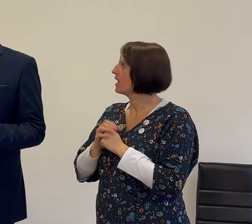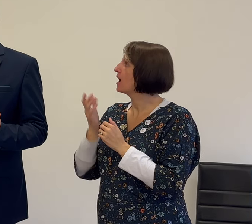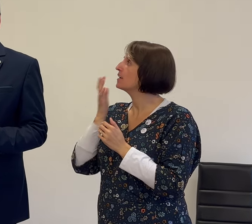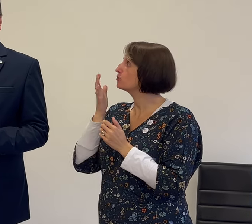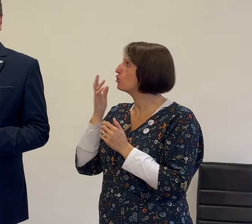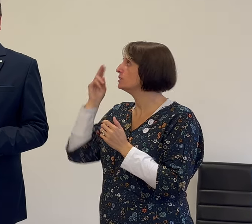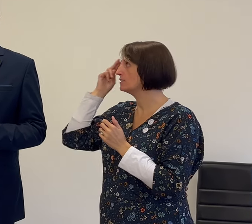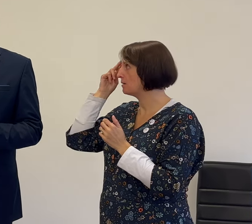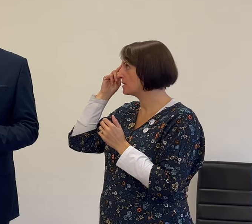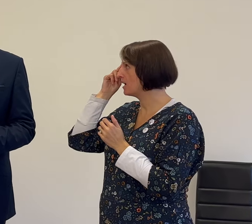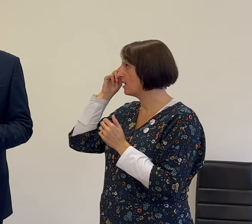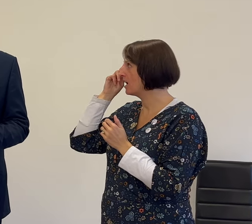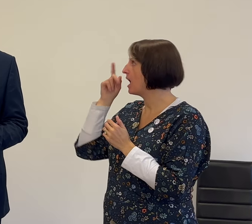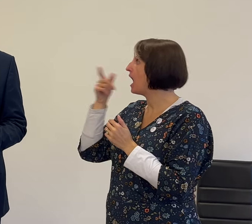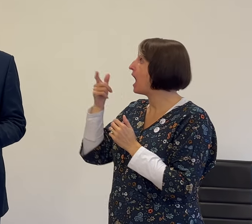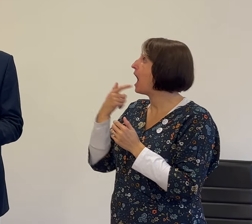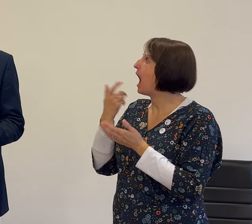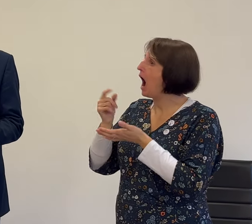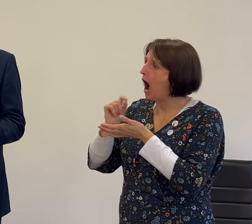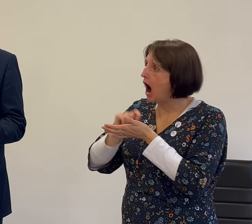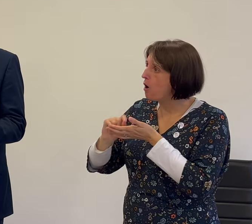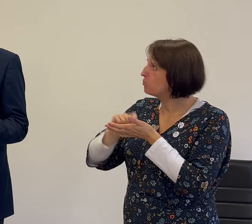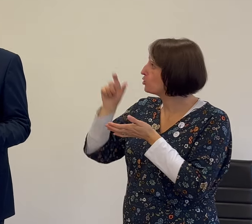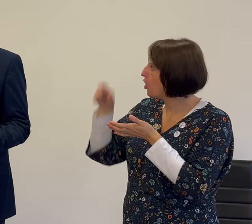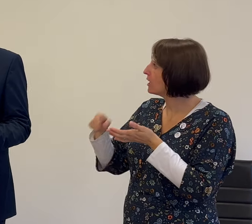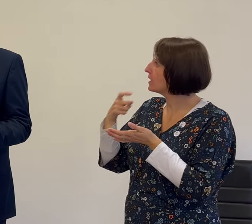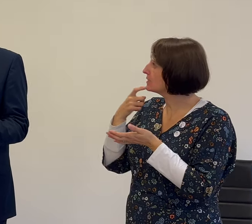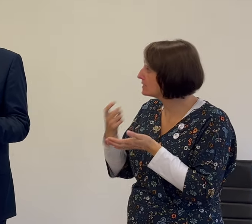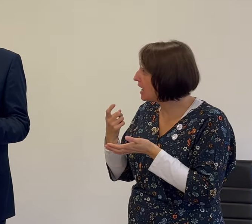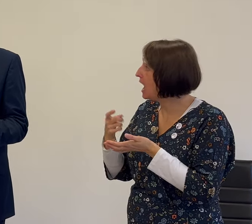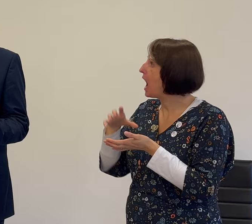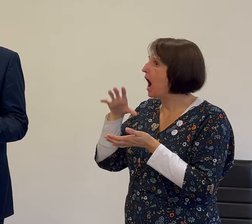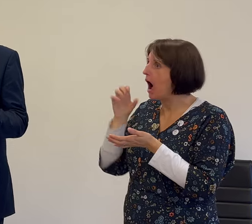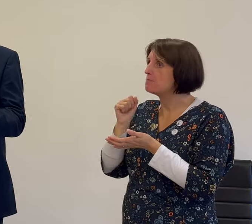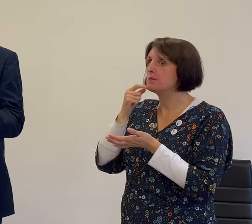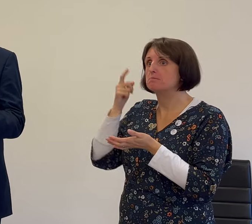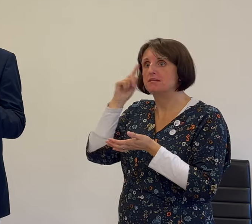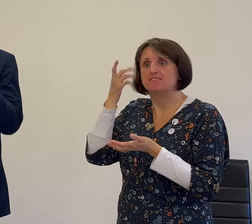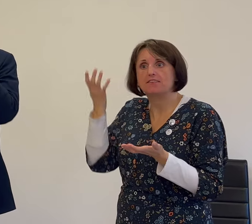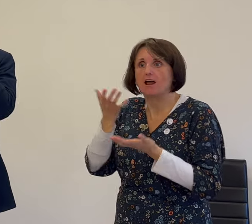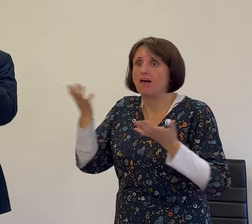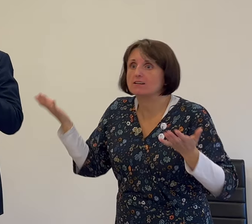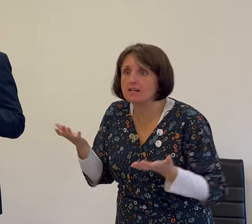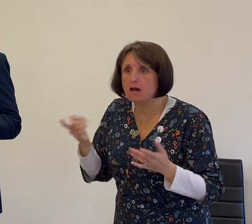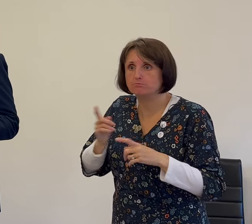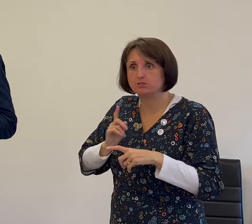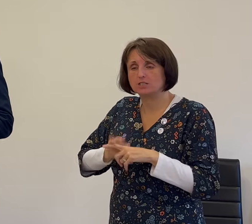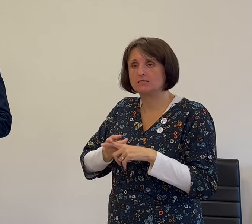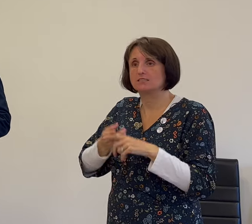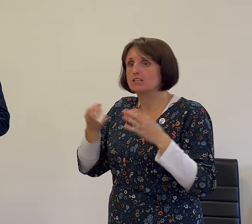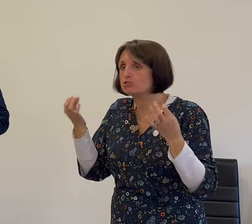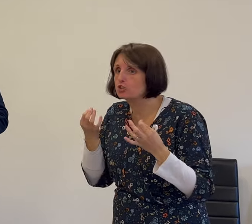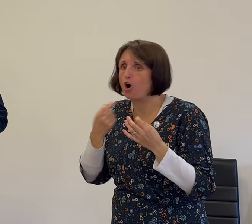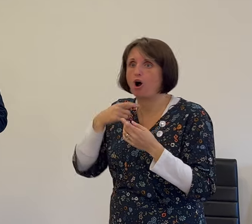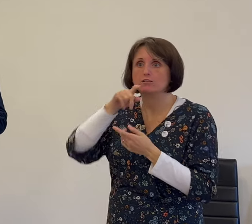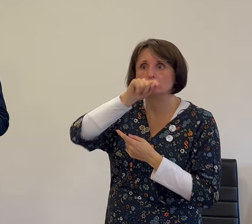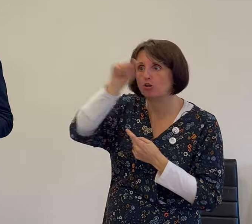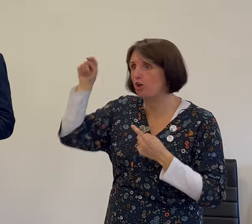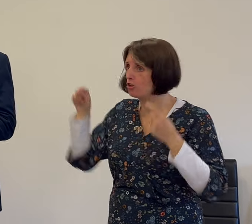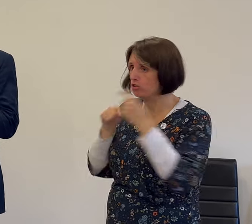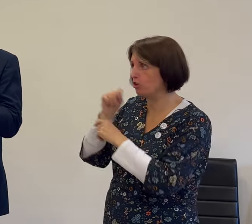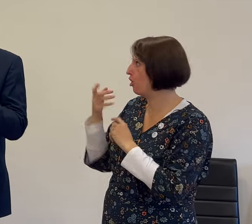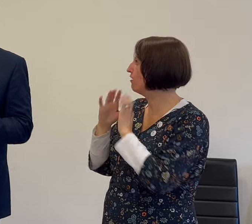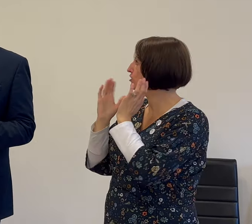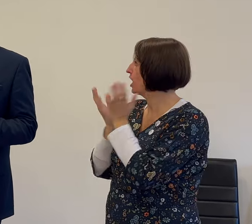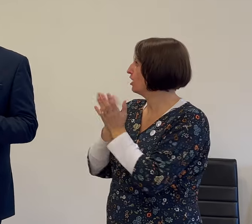To znamená, ten autor chce, abychom věděli, kde se to odehrává. Proč je to důležité? No nejspíš proto, že si to lépe představíme. No ale my,